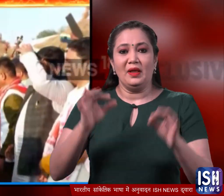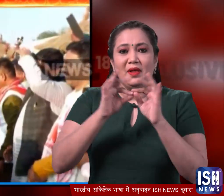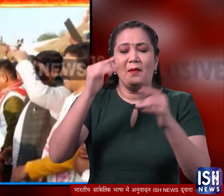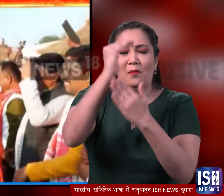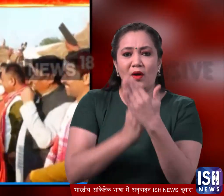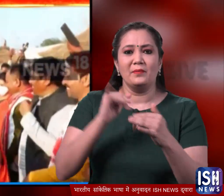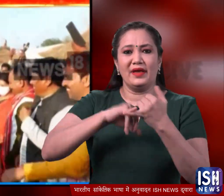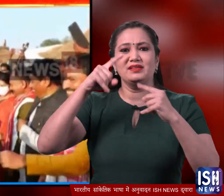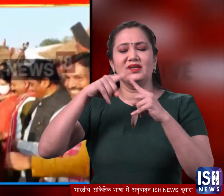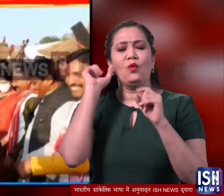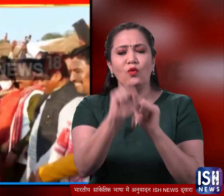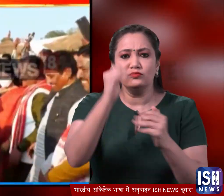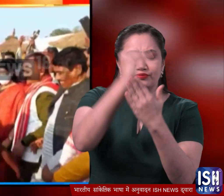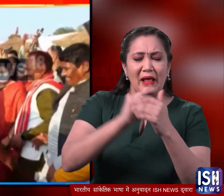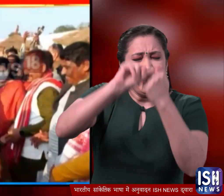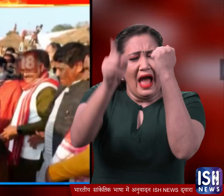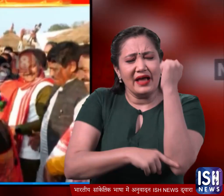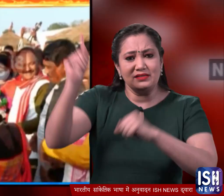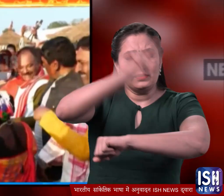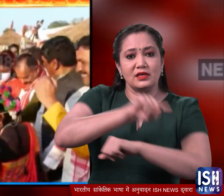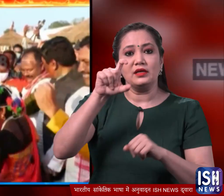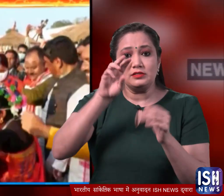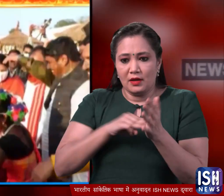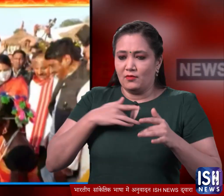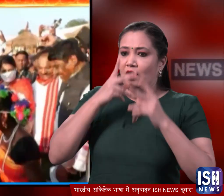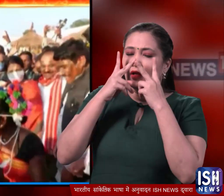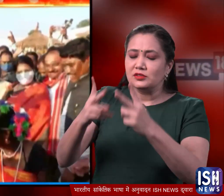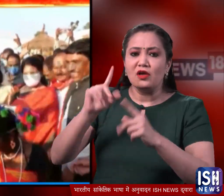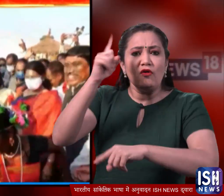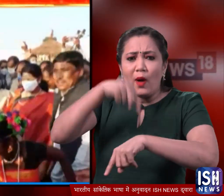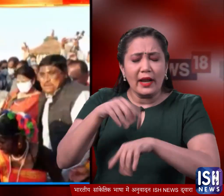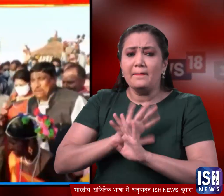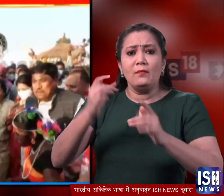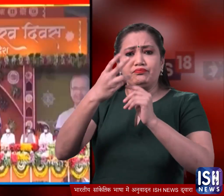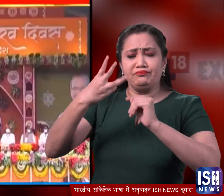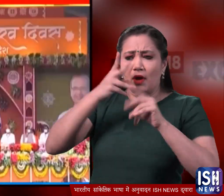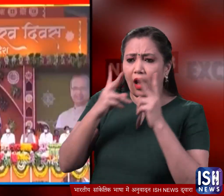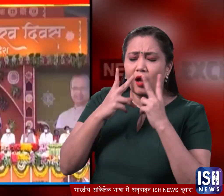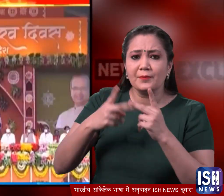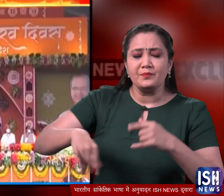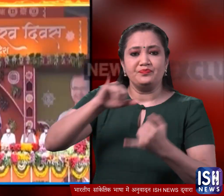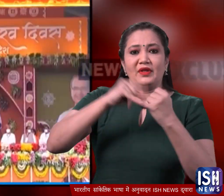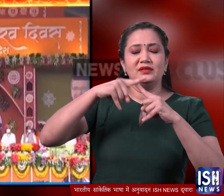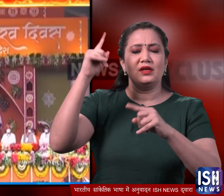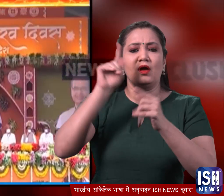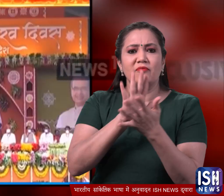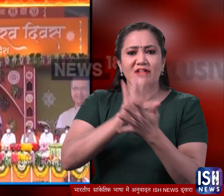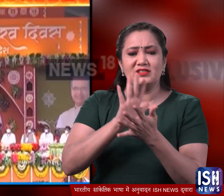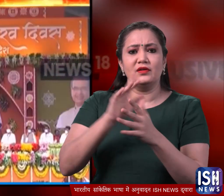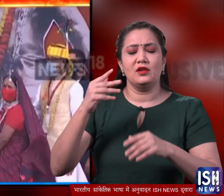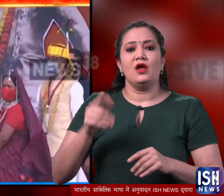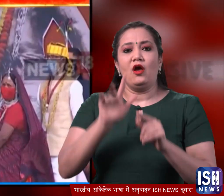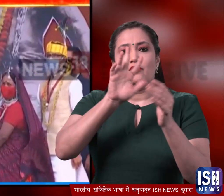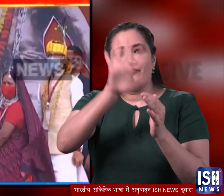मंडला में हुए जनजातीय गौरव दिवस के आखिरी दिन सीएम का यह अंदाज एक बार नहीं बल्कि कई बार दिखा। जनजातीय गौरव दिवस